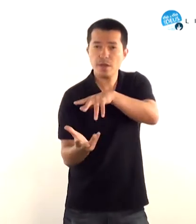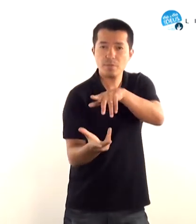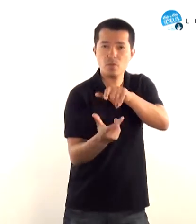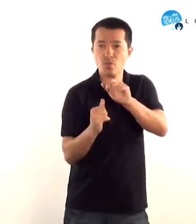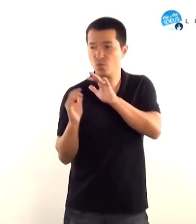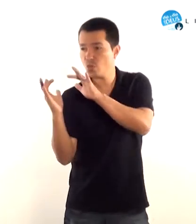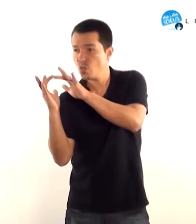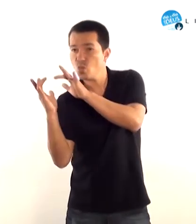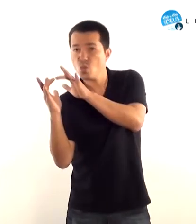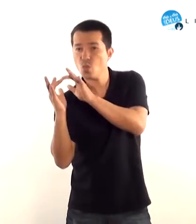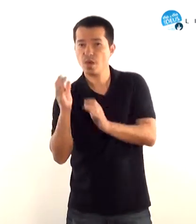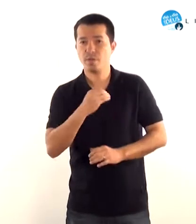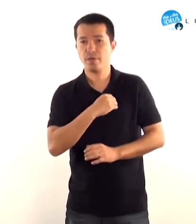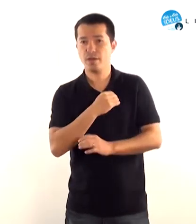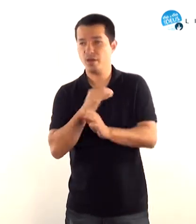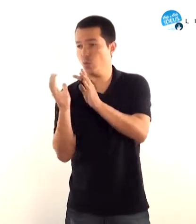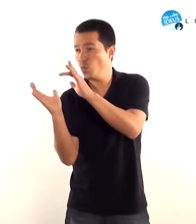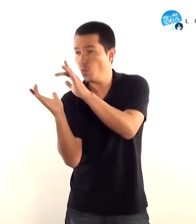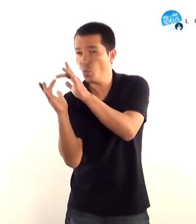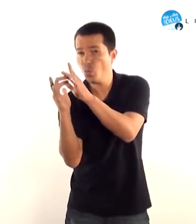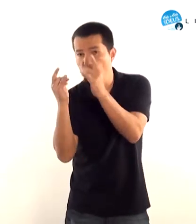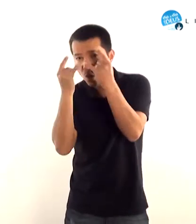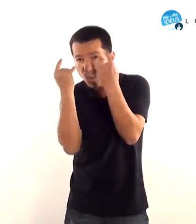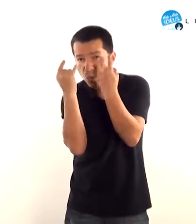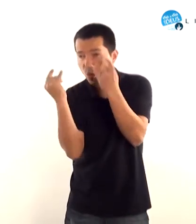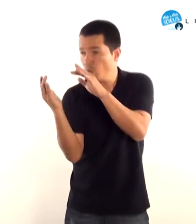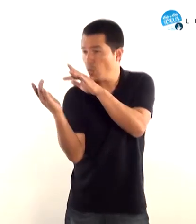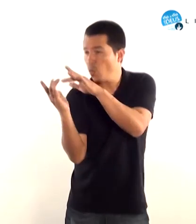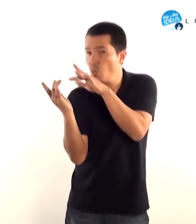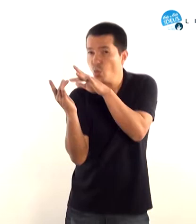de viver do mundo que ele escolhera.